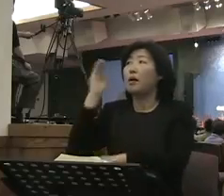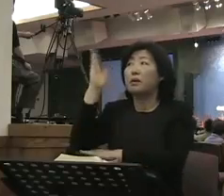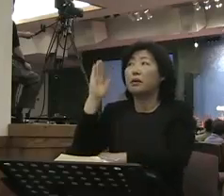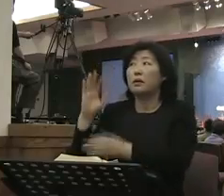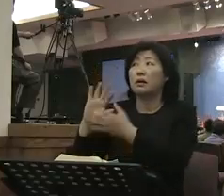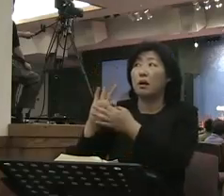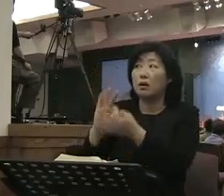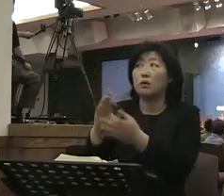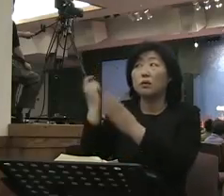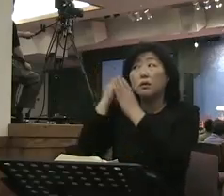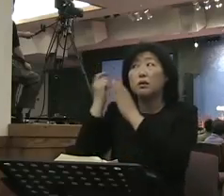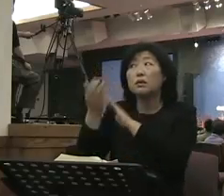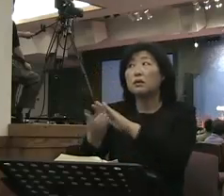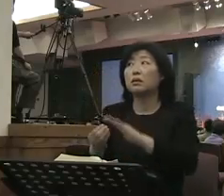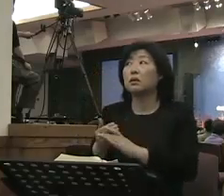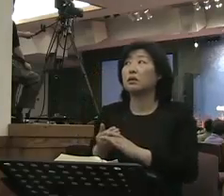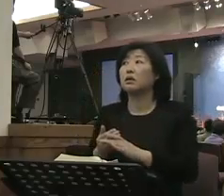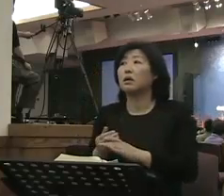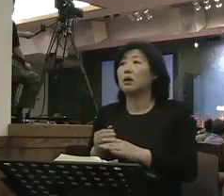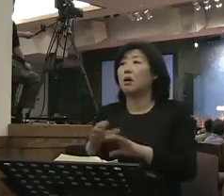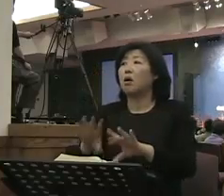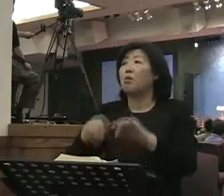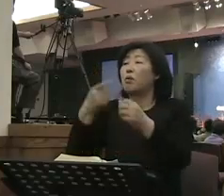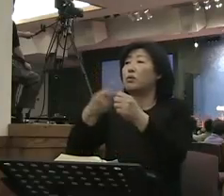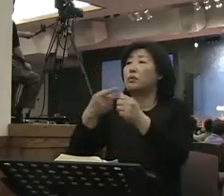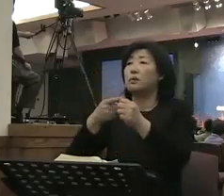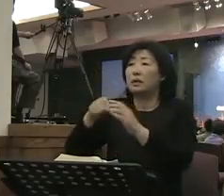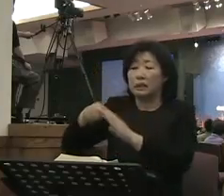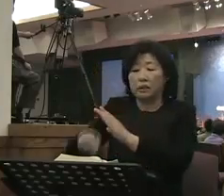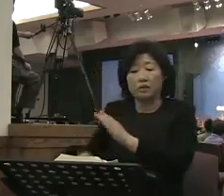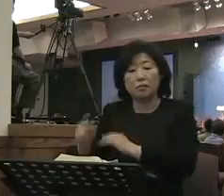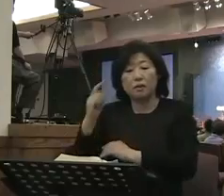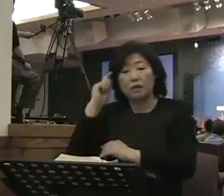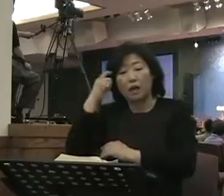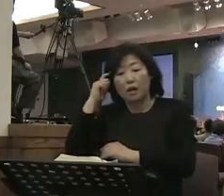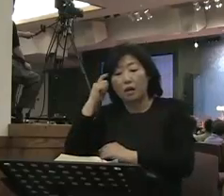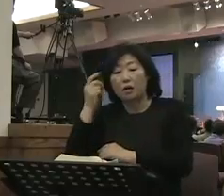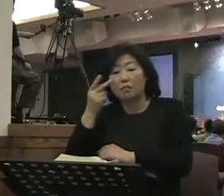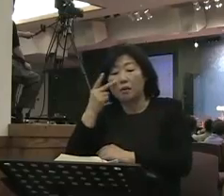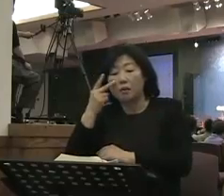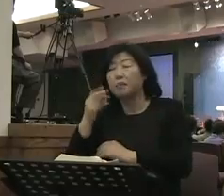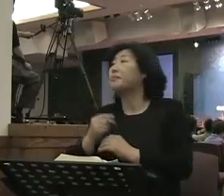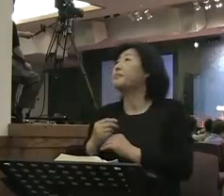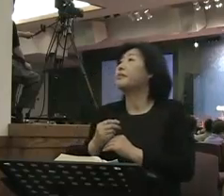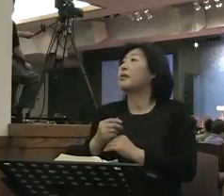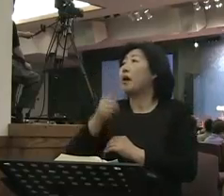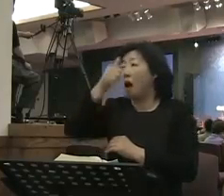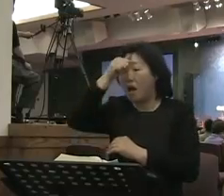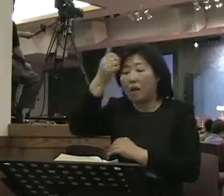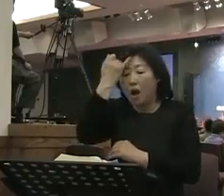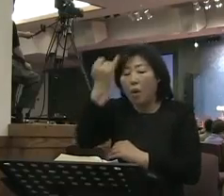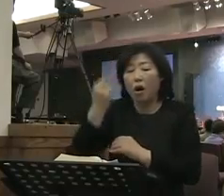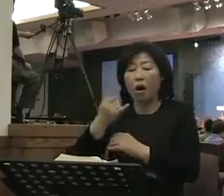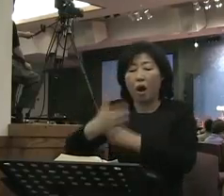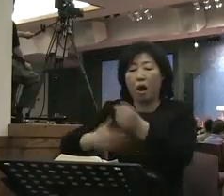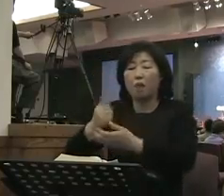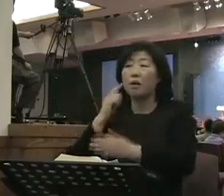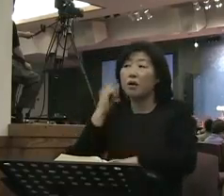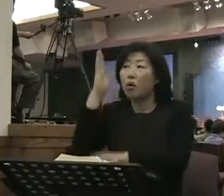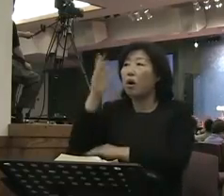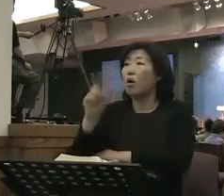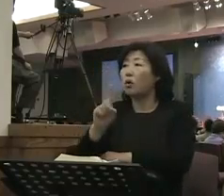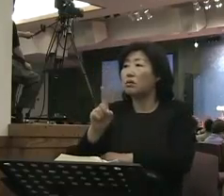듣기 전에 이면을 먼저 한번 깊이 상고해 보았으면 합니다. 아담과 하와가 하나님의 영광을